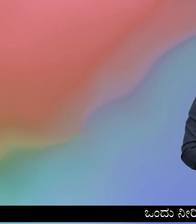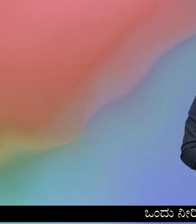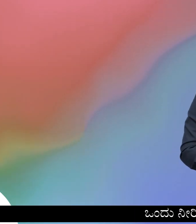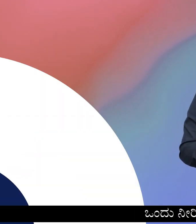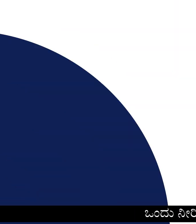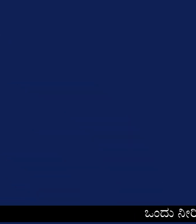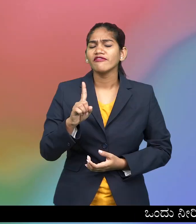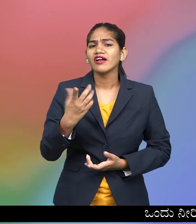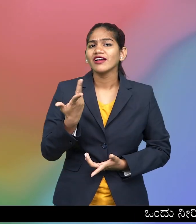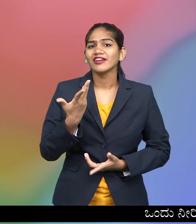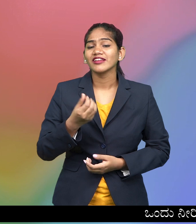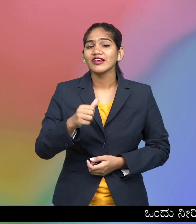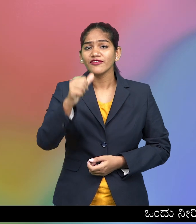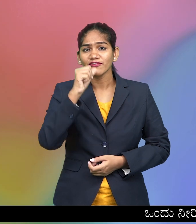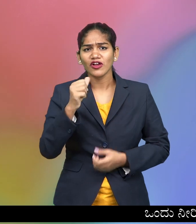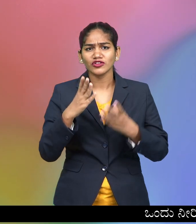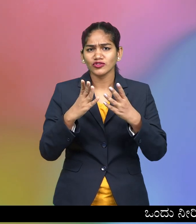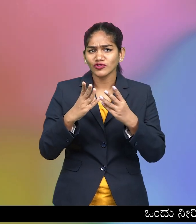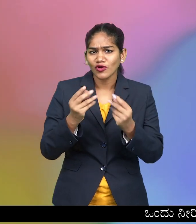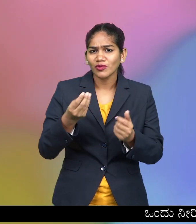ಒಂದು ನೀರಿನಲ್ಲಿ ಕರಗುವ ವಿಟಮಿನ್ಗಳು,